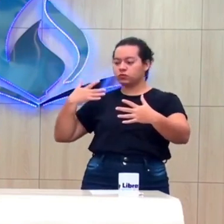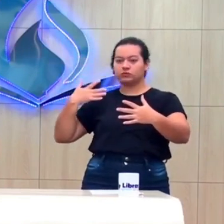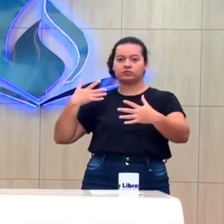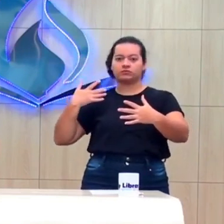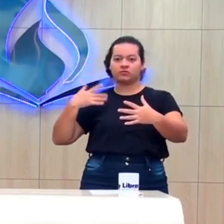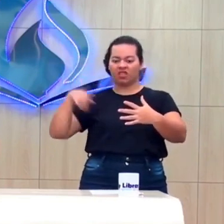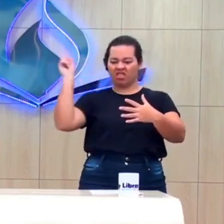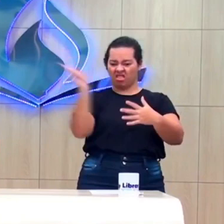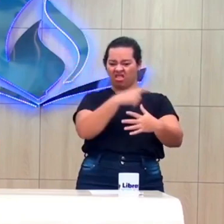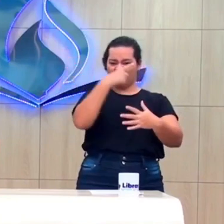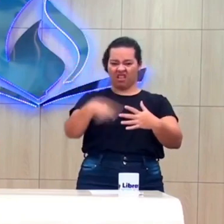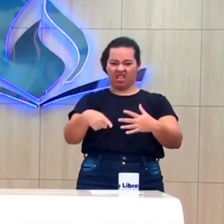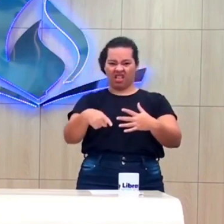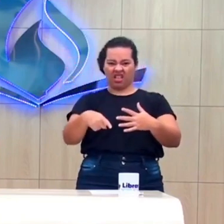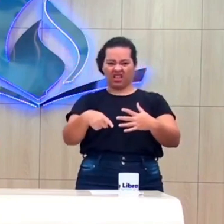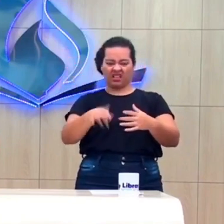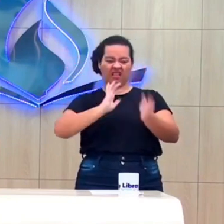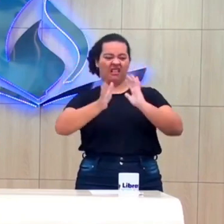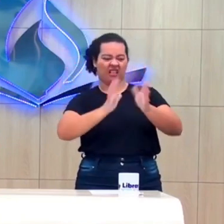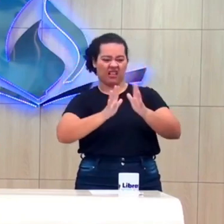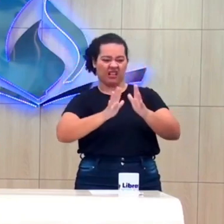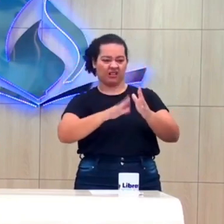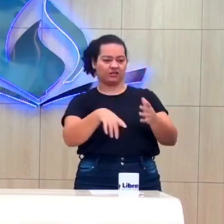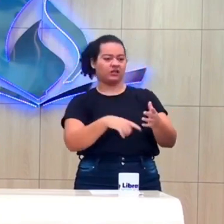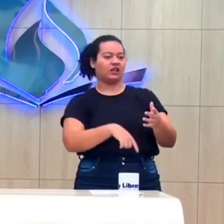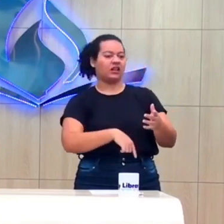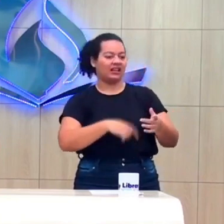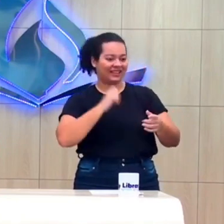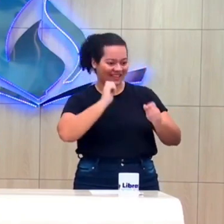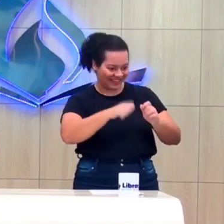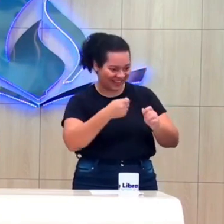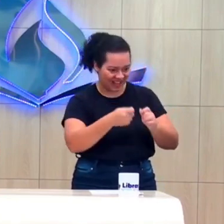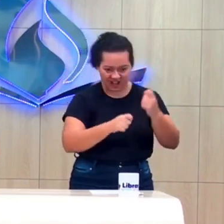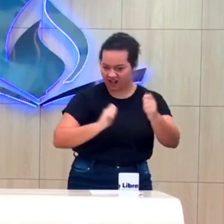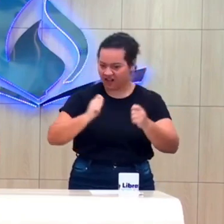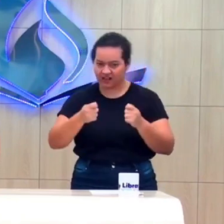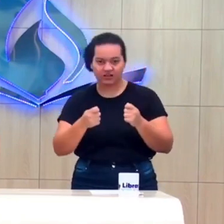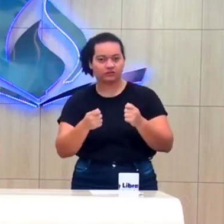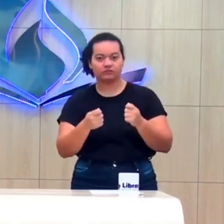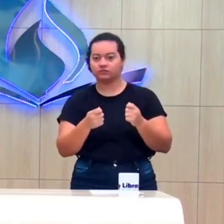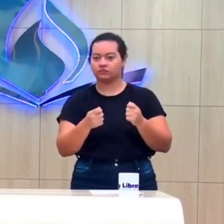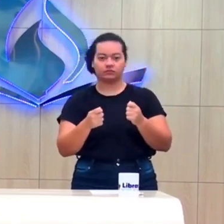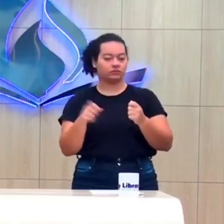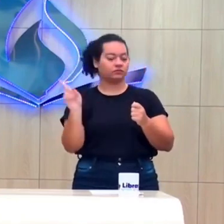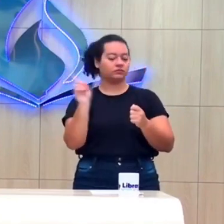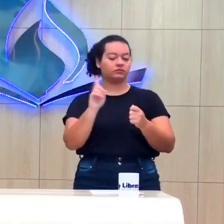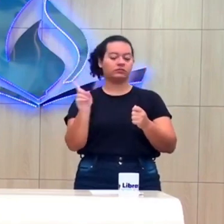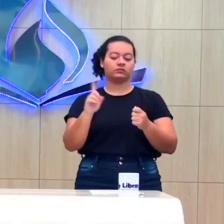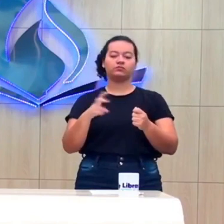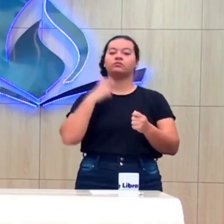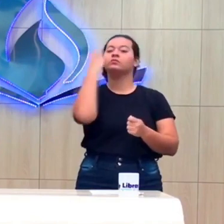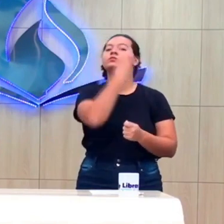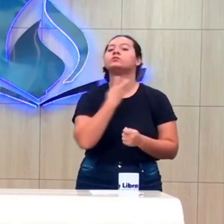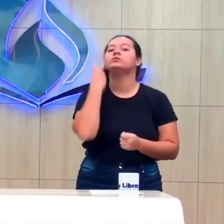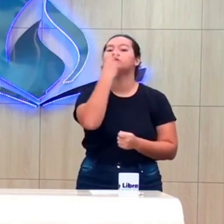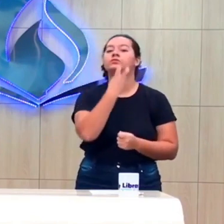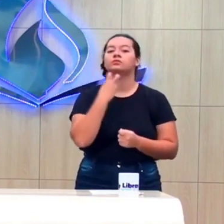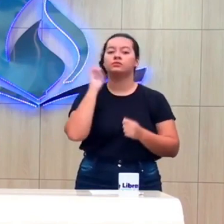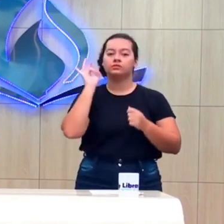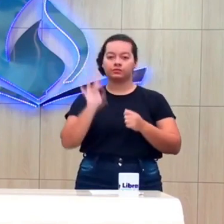língua de sinais. Então, passou a ser tudo voltado ao ensino do